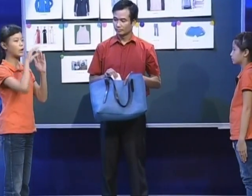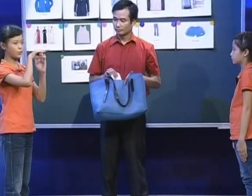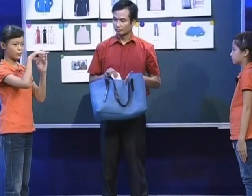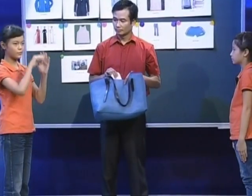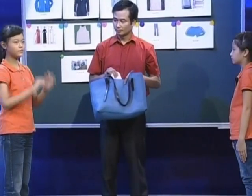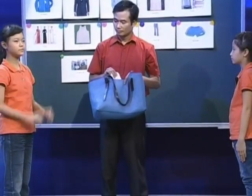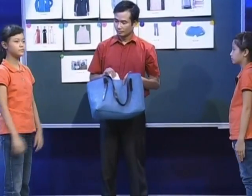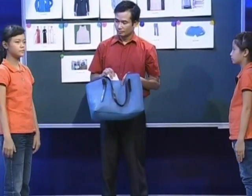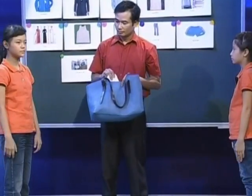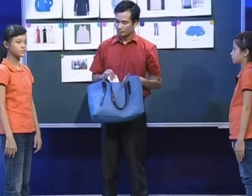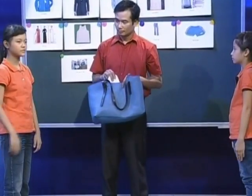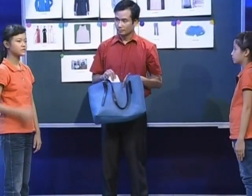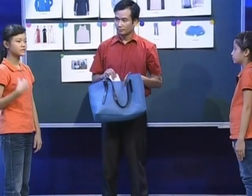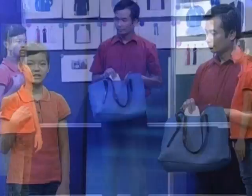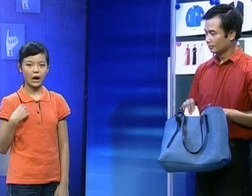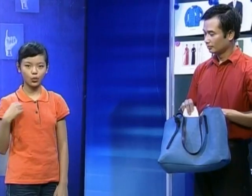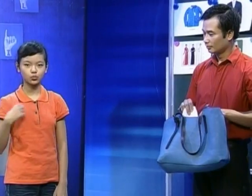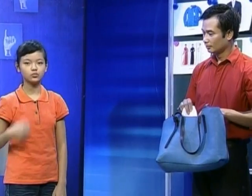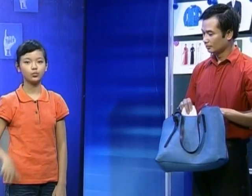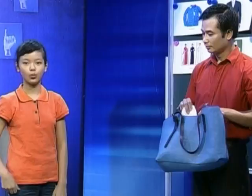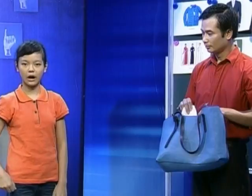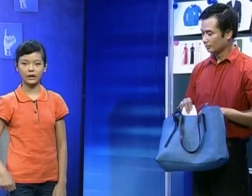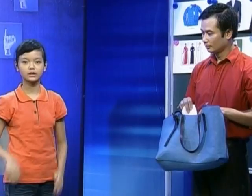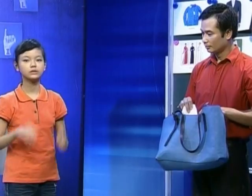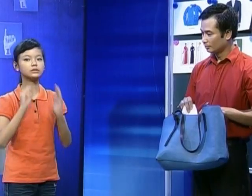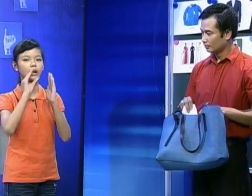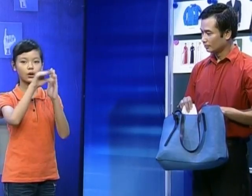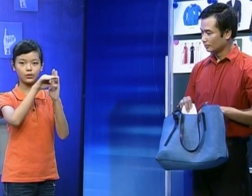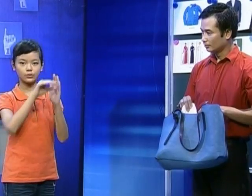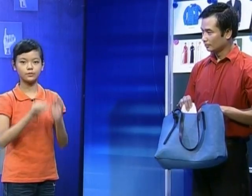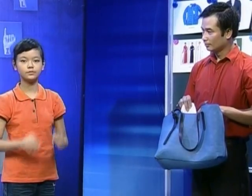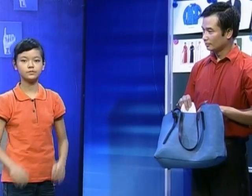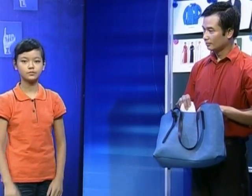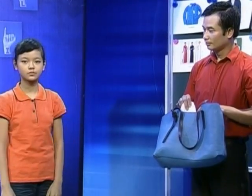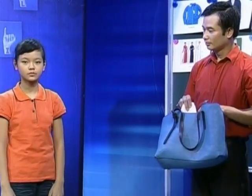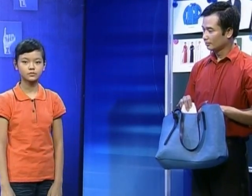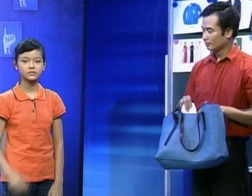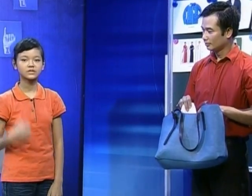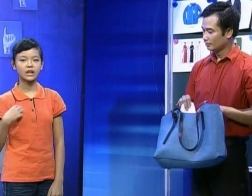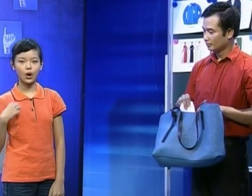À, thầy vừa cất quần áo đấy. Chúng ta cùng ôn lại ký hiệu cất quần áo với bạn nhé.